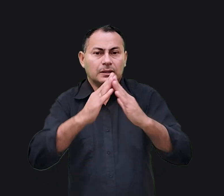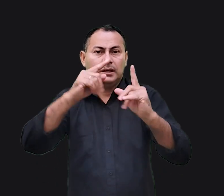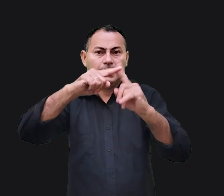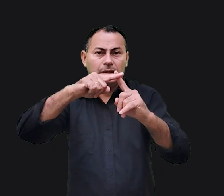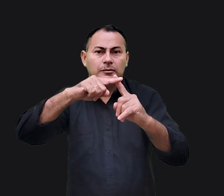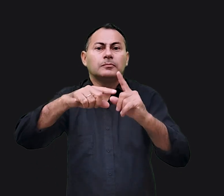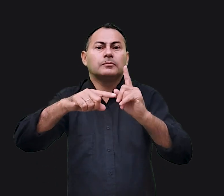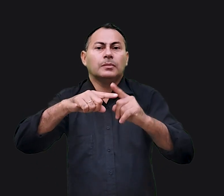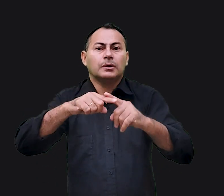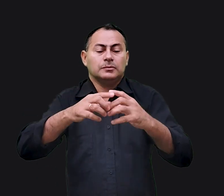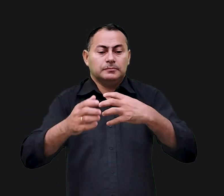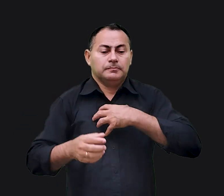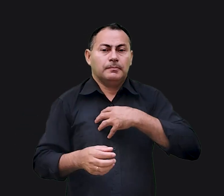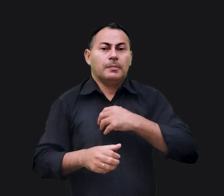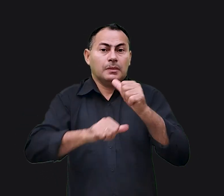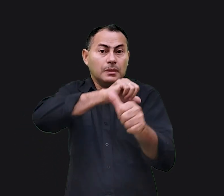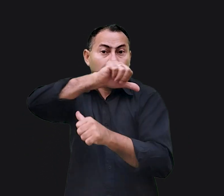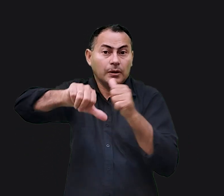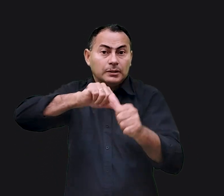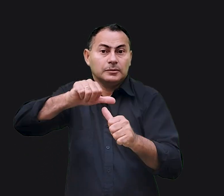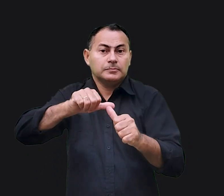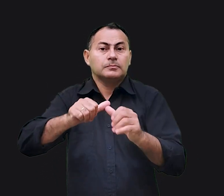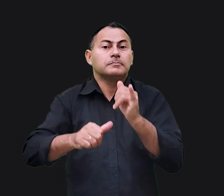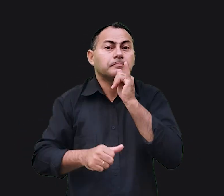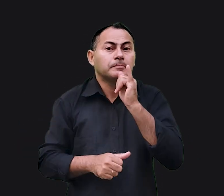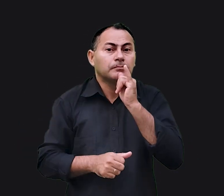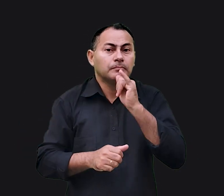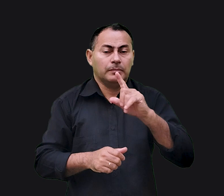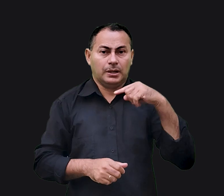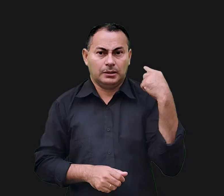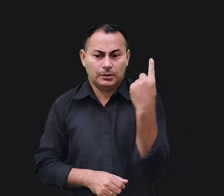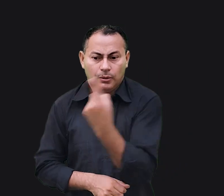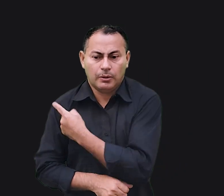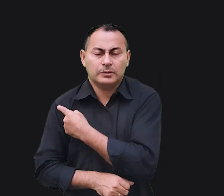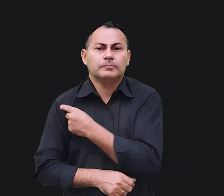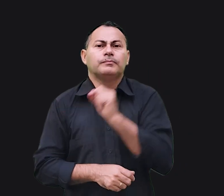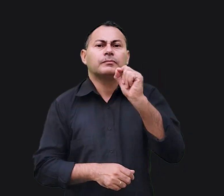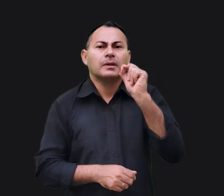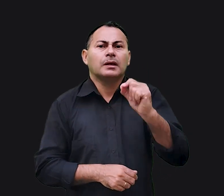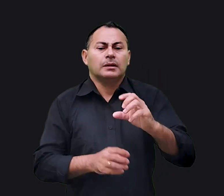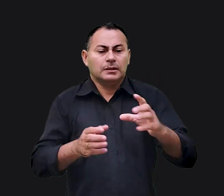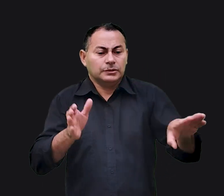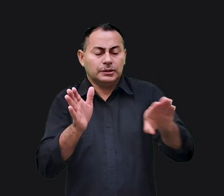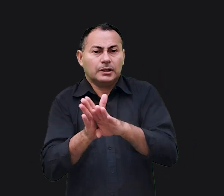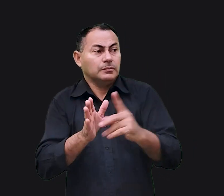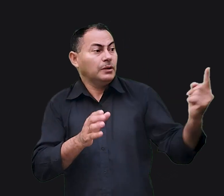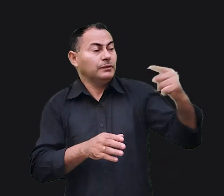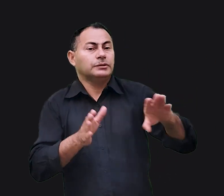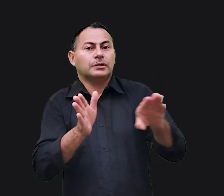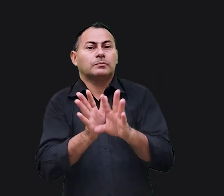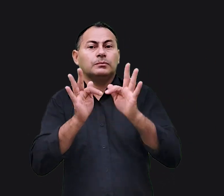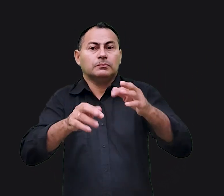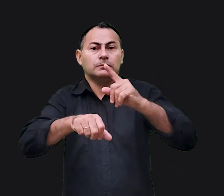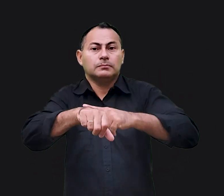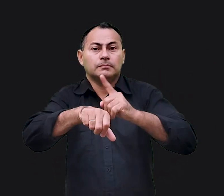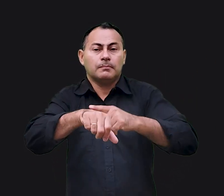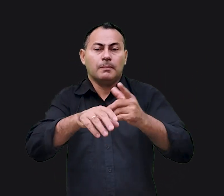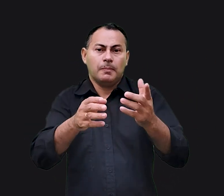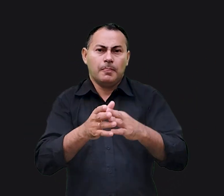igreja, porque esses padrões se tornaram exemplos para nós sobre quem tem chegado o fim dos tempos.